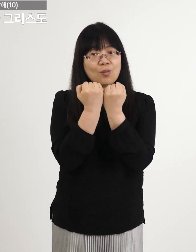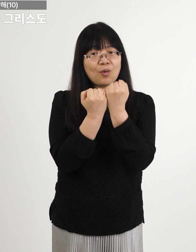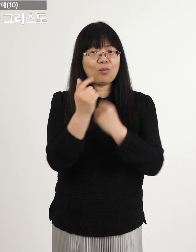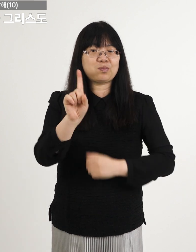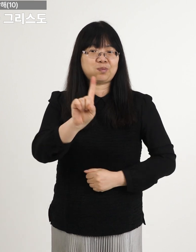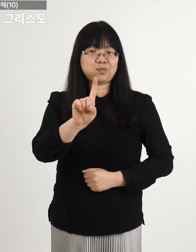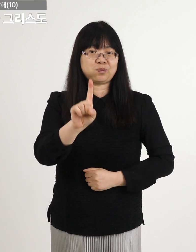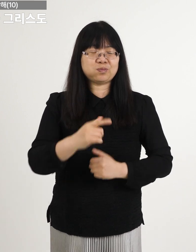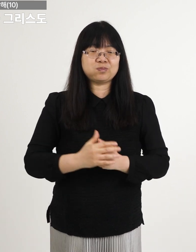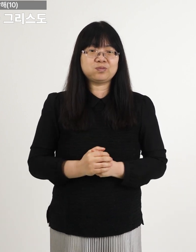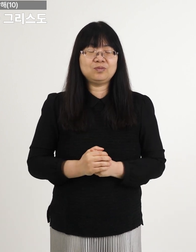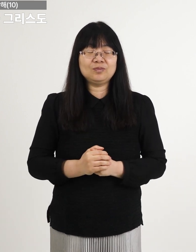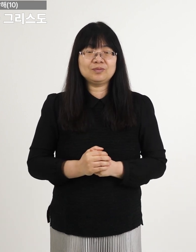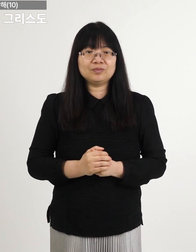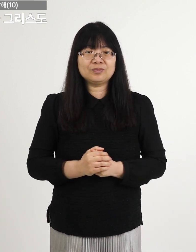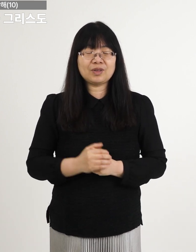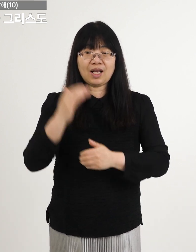하면